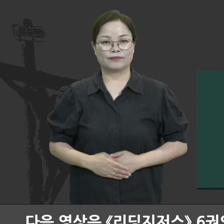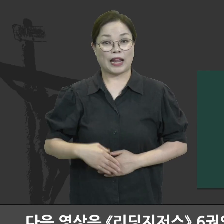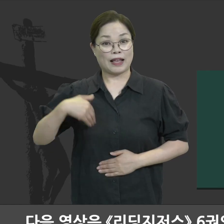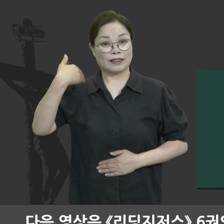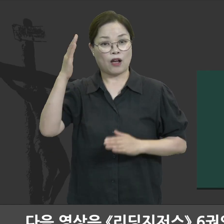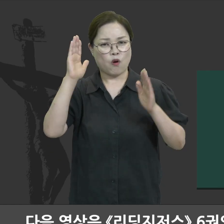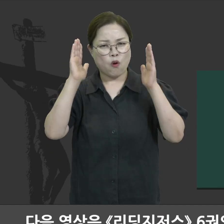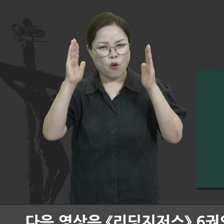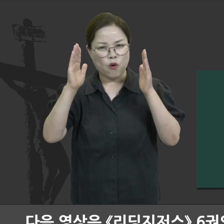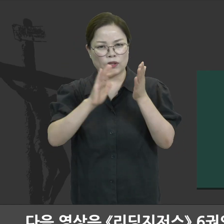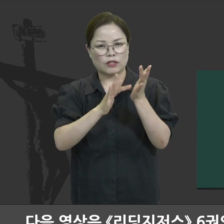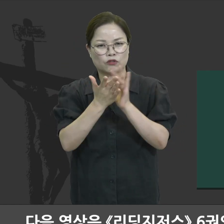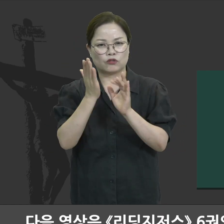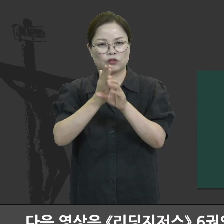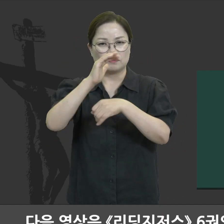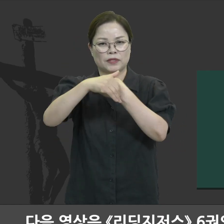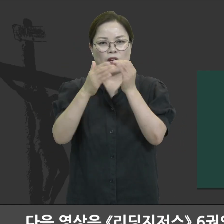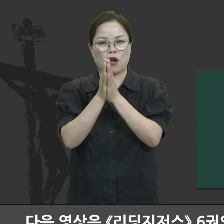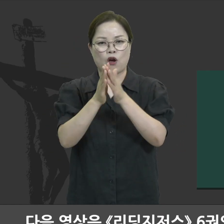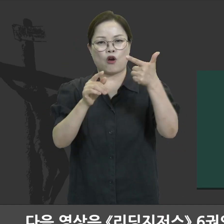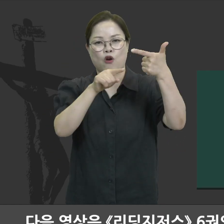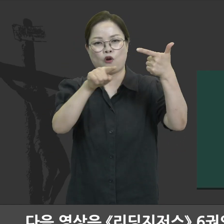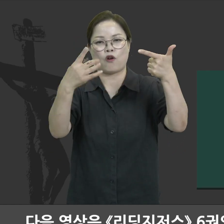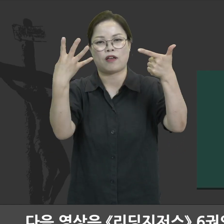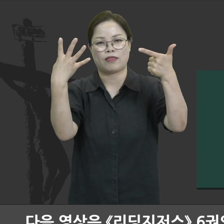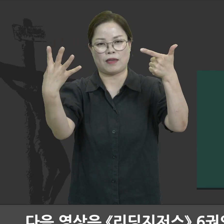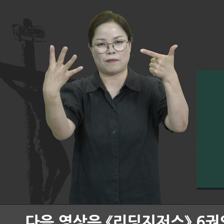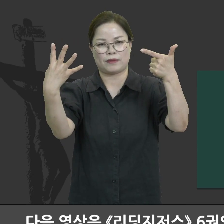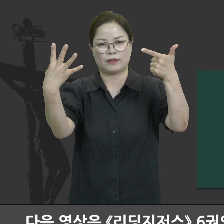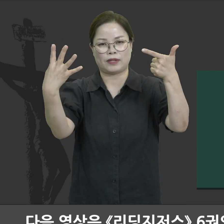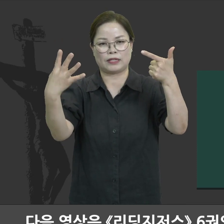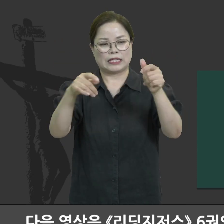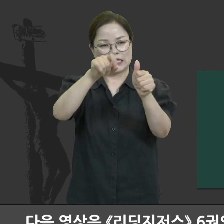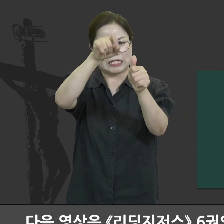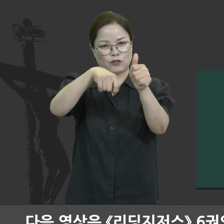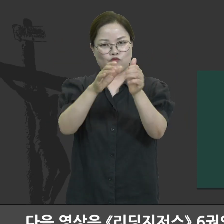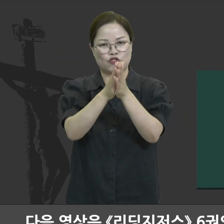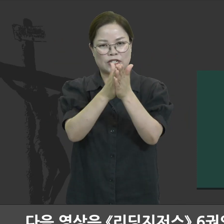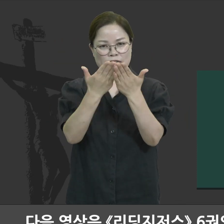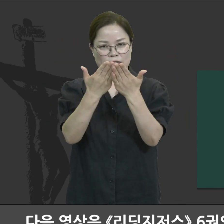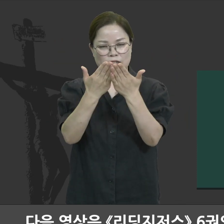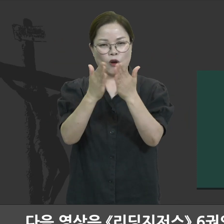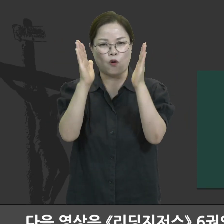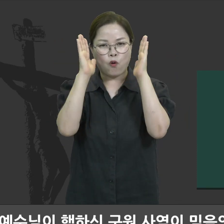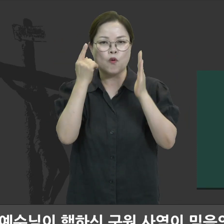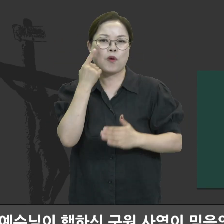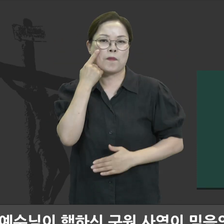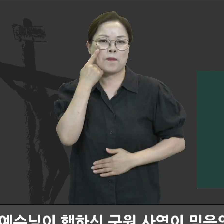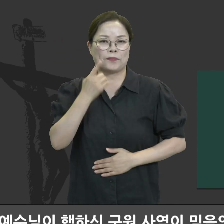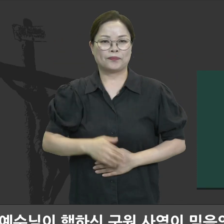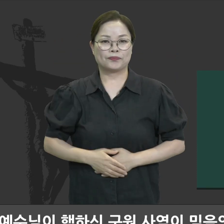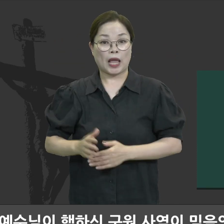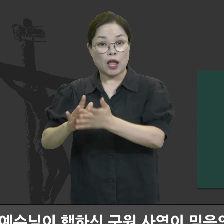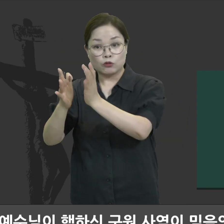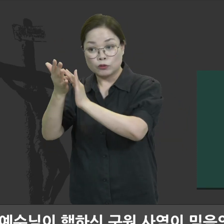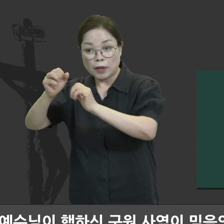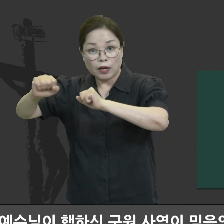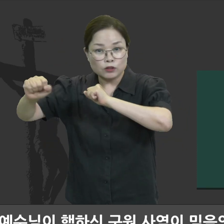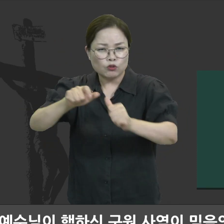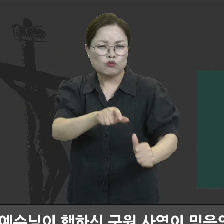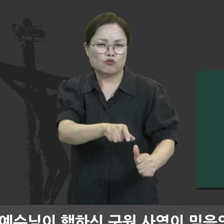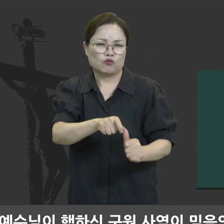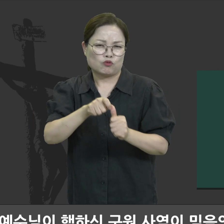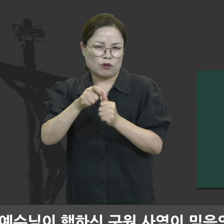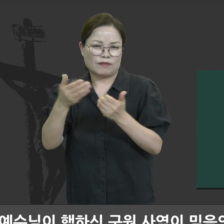다음 영상은 리딩 지저스 6권의 네 번째 수업으로 히브리서를 살펴볼 것입니다. 예수님이 행하신